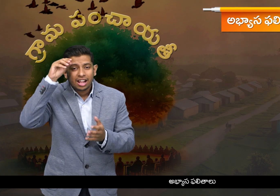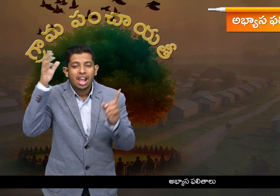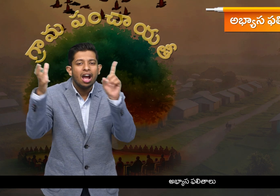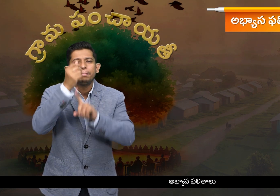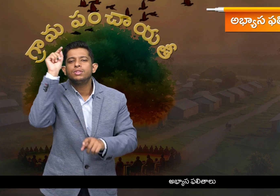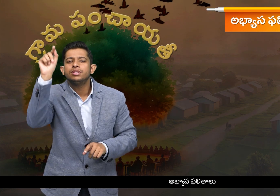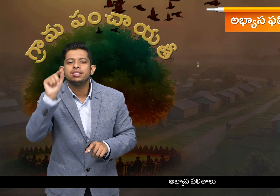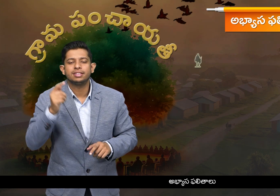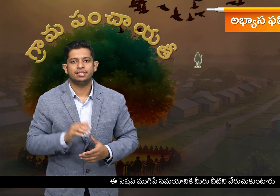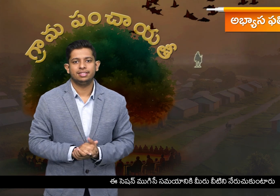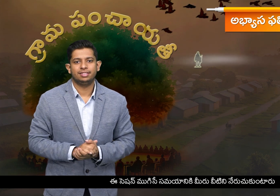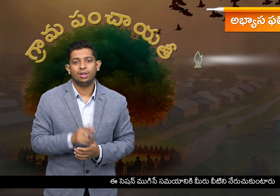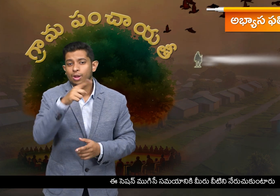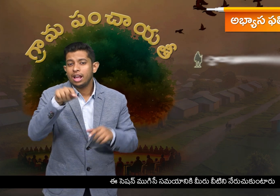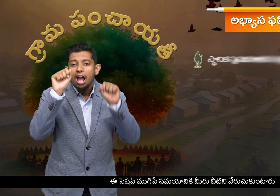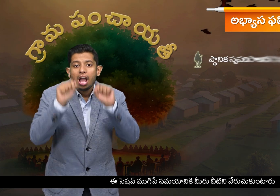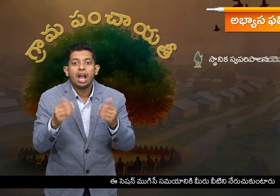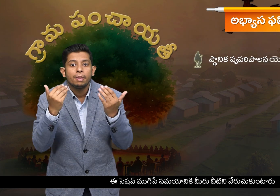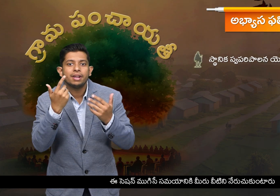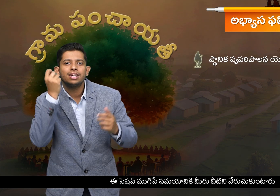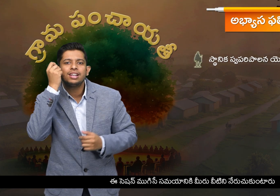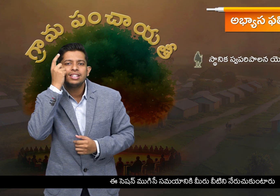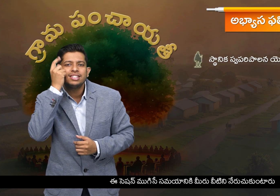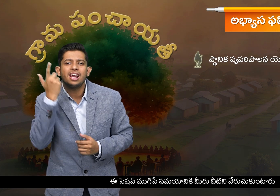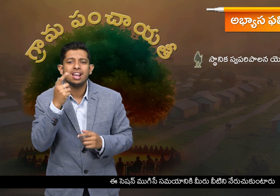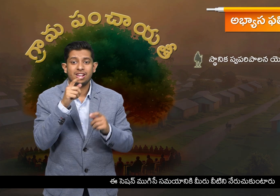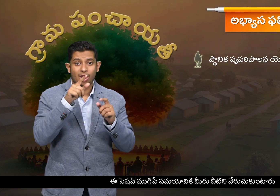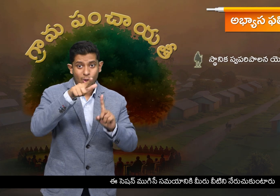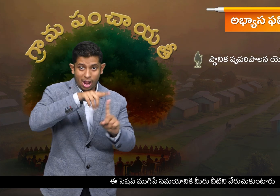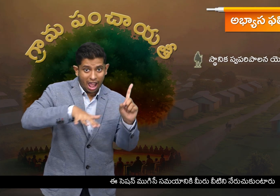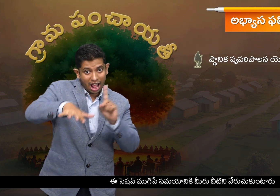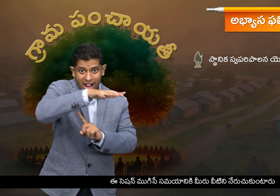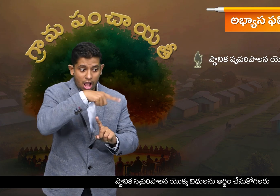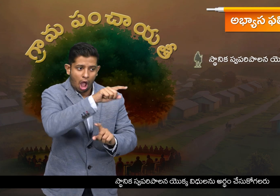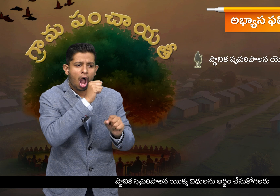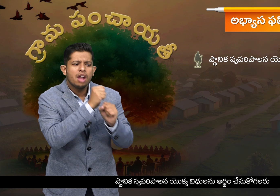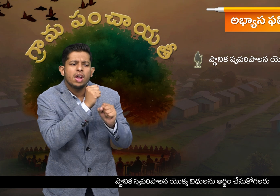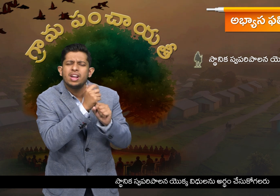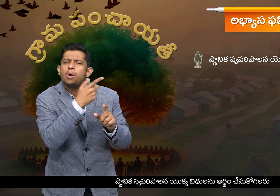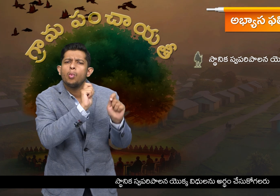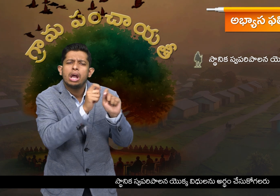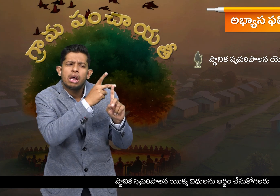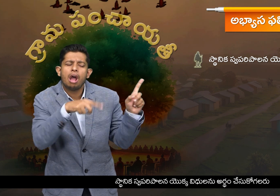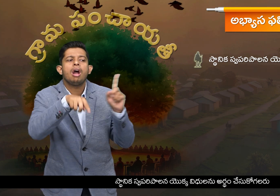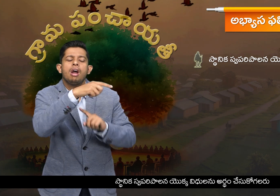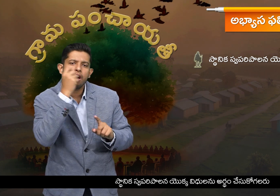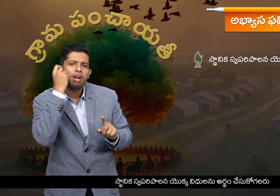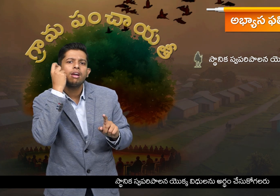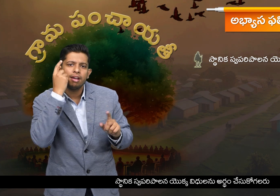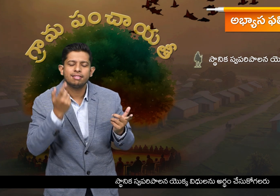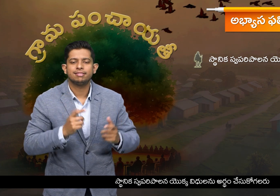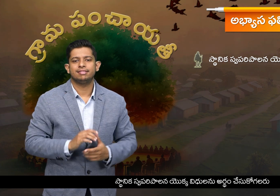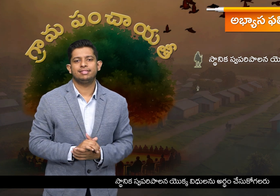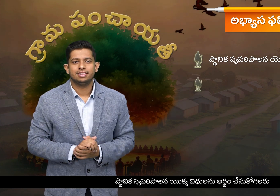అభ్యాస ఫలితాలు. ఈ సెషన్ ముగిసే సమయానికి మీరు వీటిని నేర్చుకుంటారు. స్థానిక స్వపరిపాలన యొక్క